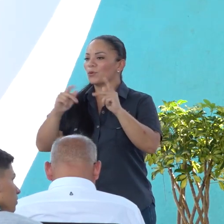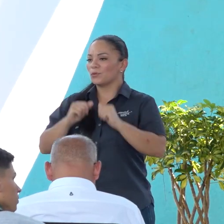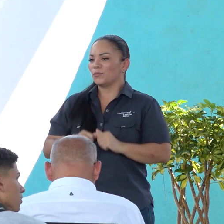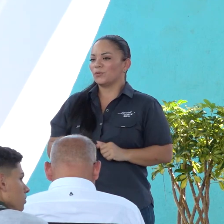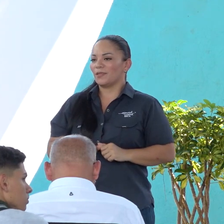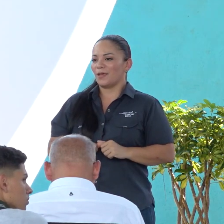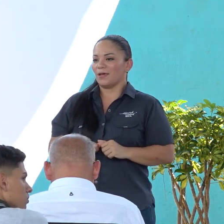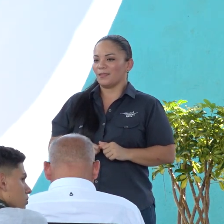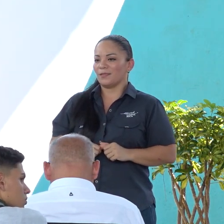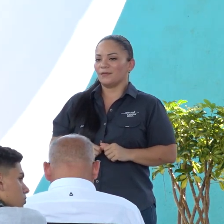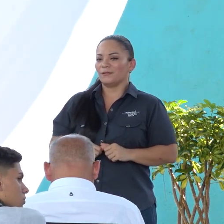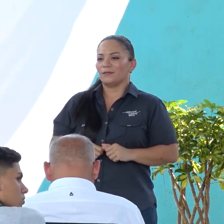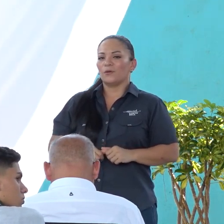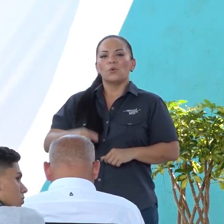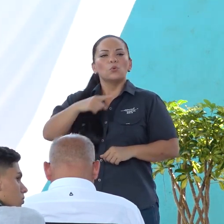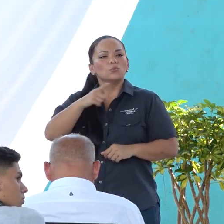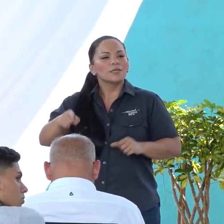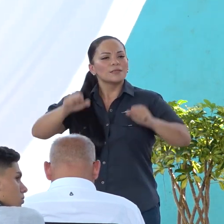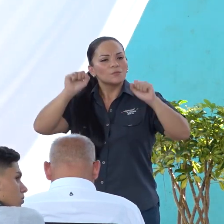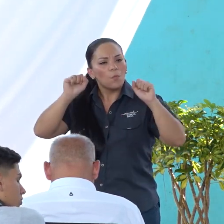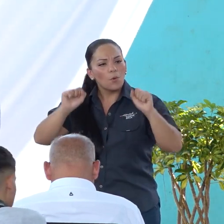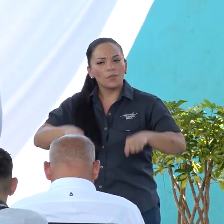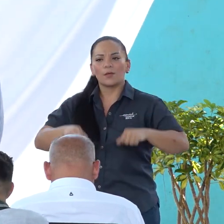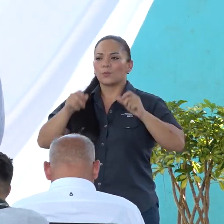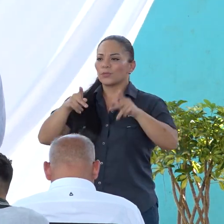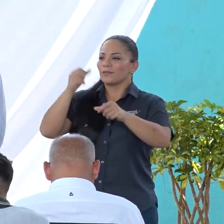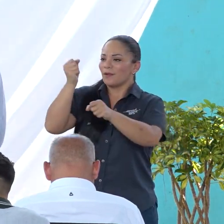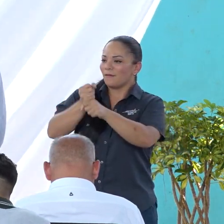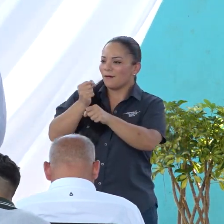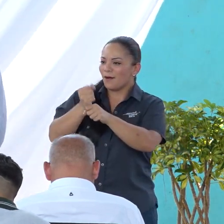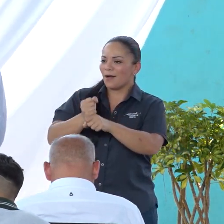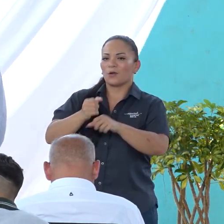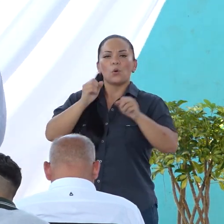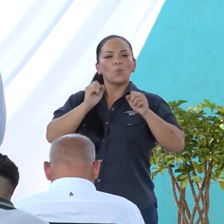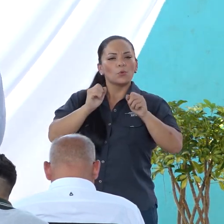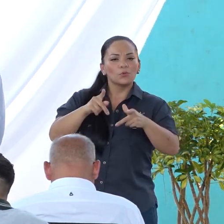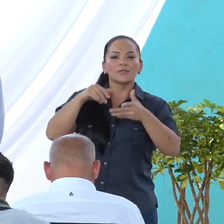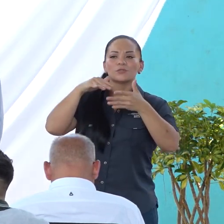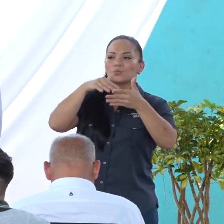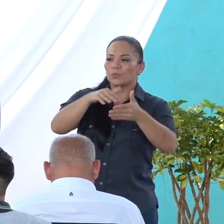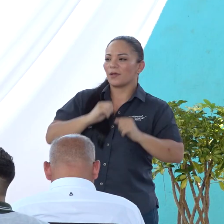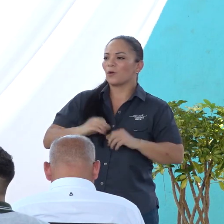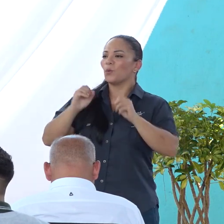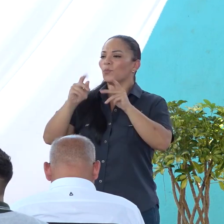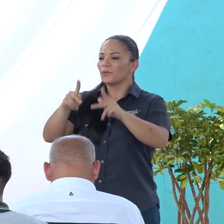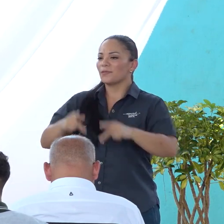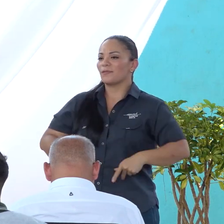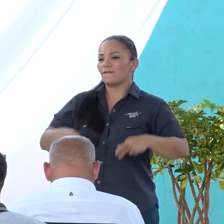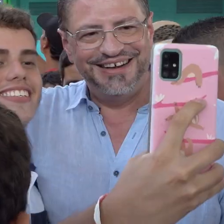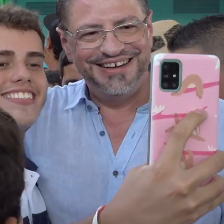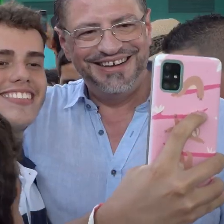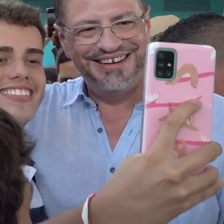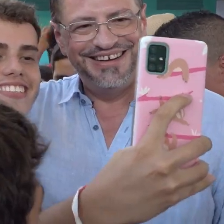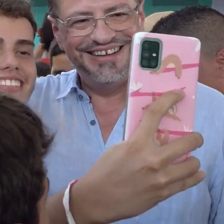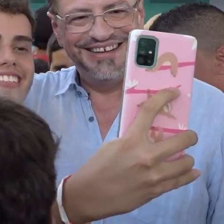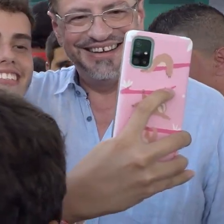Oportunidades, poder trabajar, poder estudiar y poder vivir en paz.